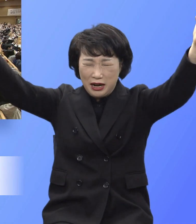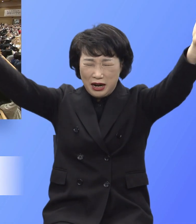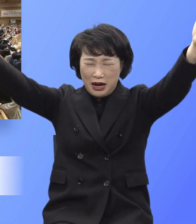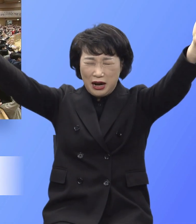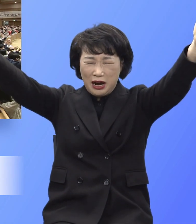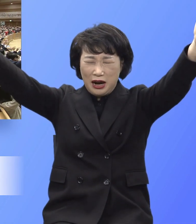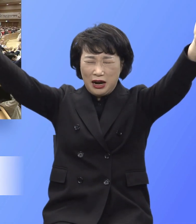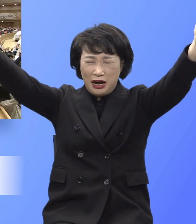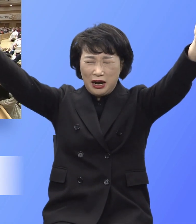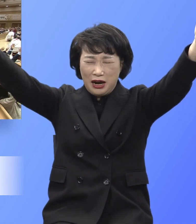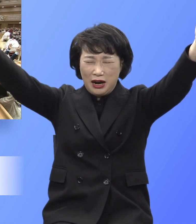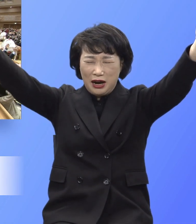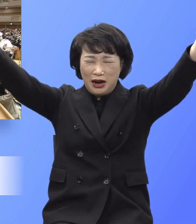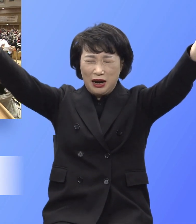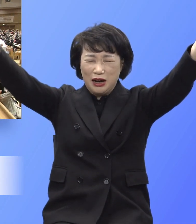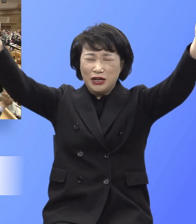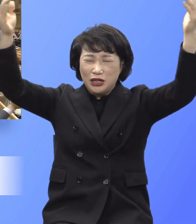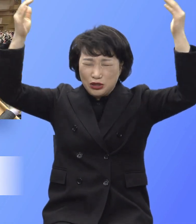주여.